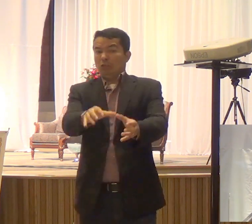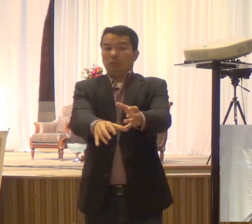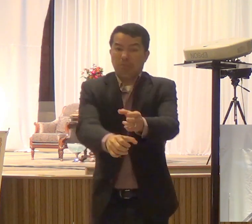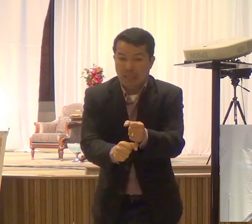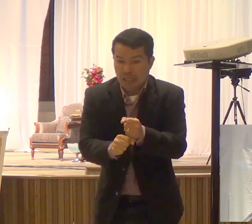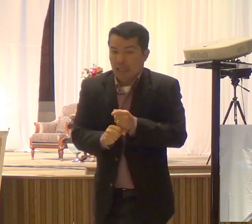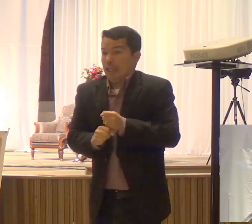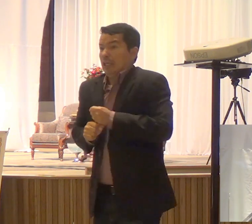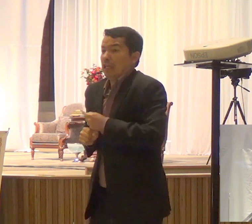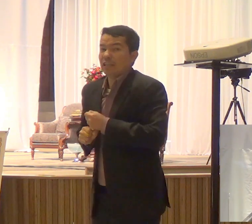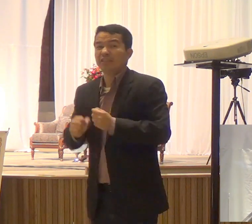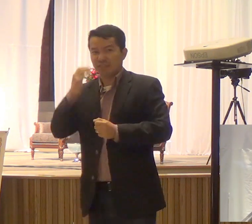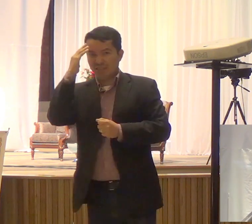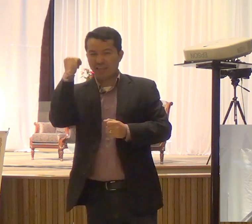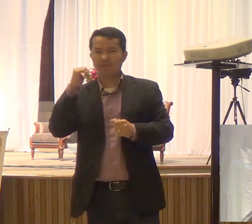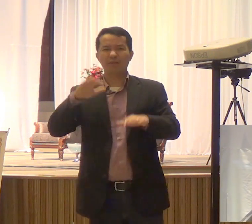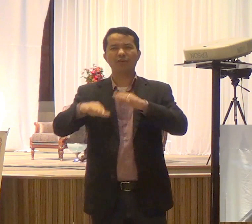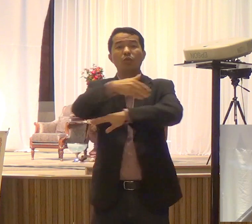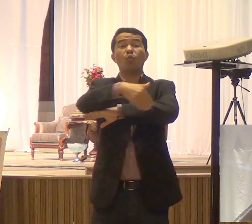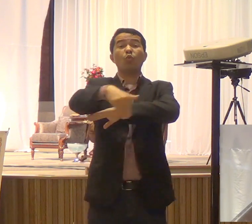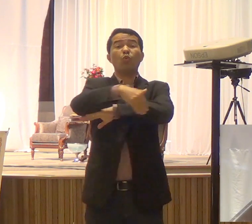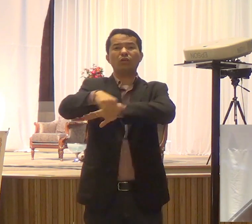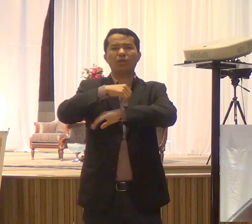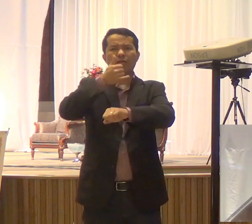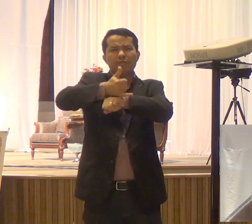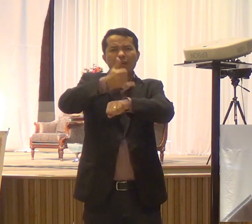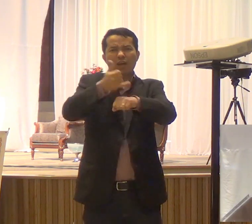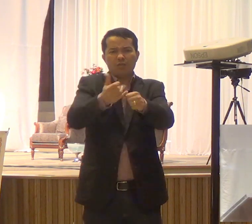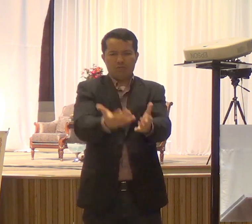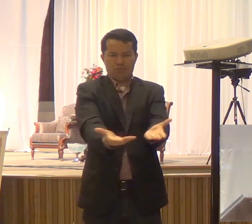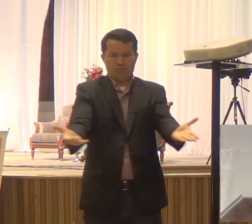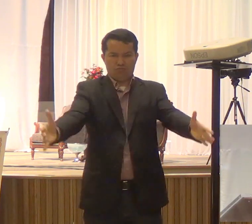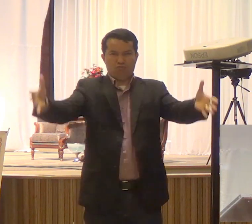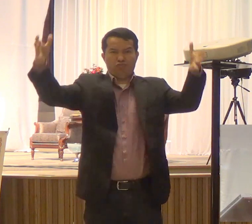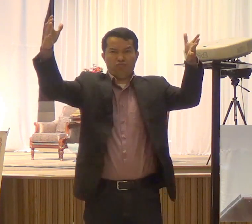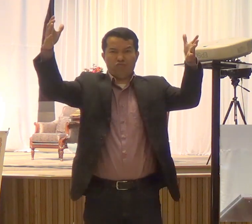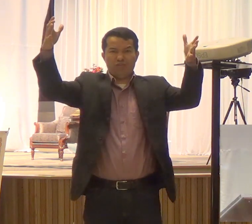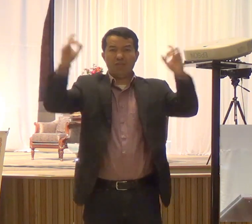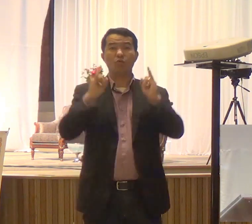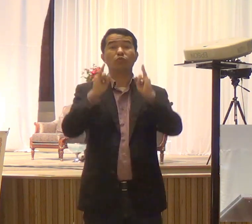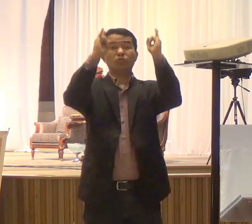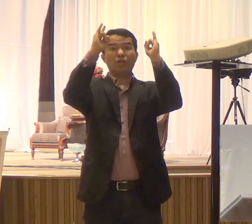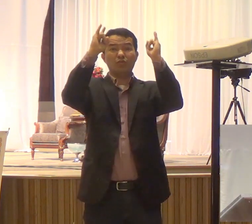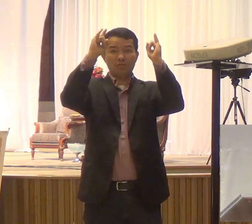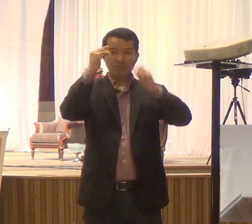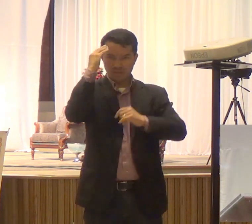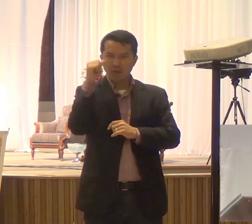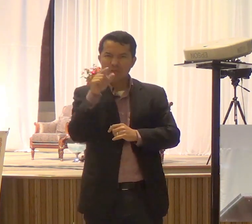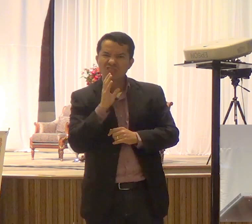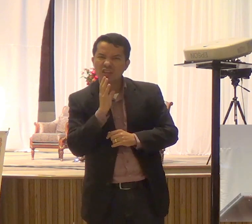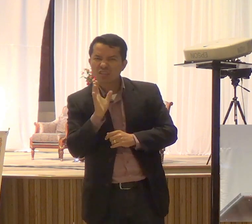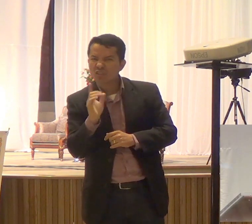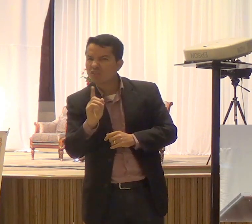né? Sabe aquelas caçambas grandes de ferro que ficam na frente das obras de construção por aí? Aquilo é